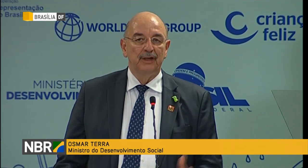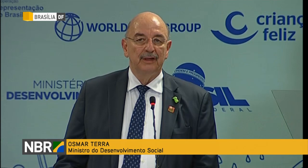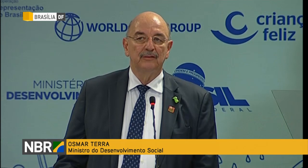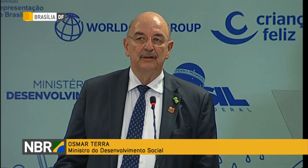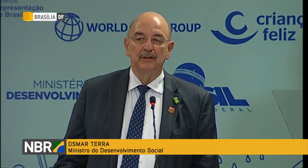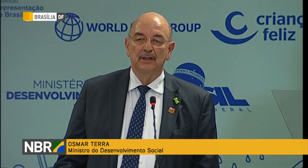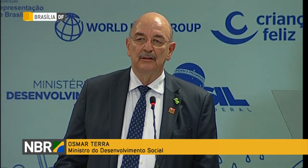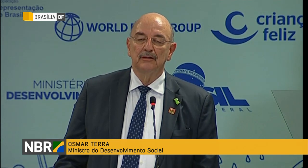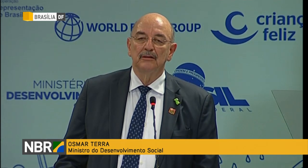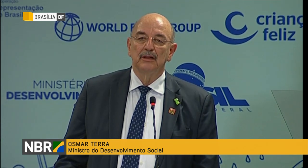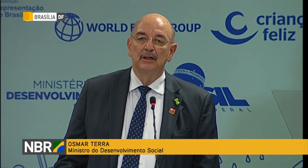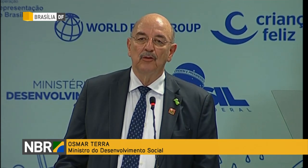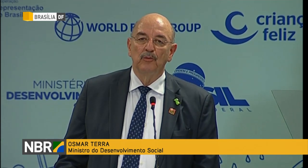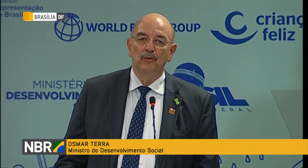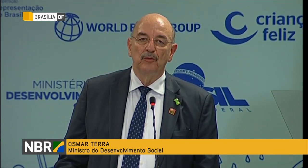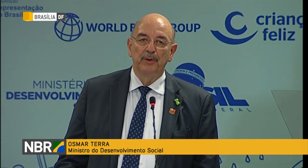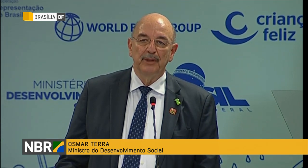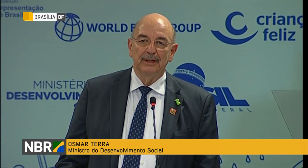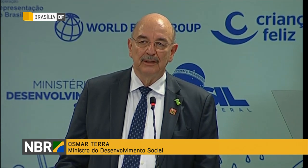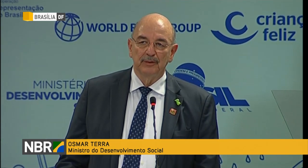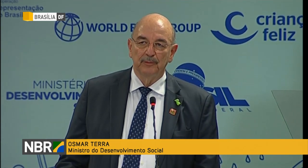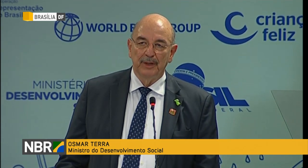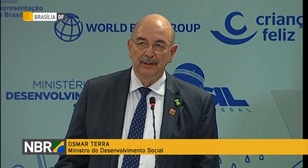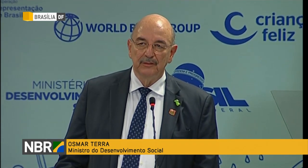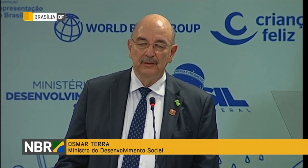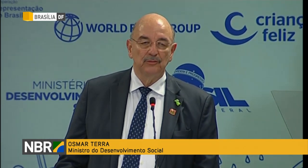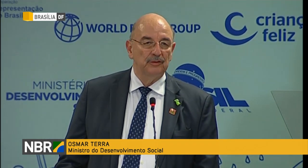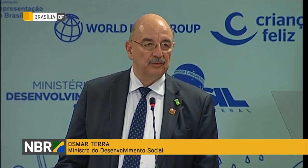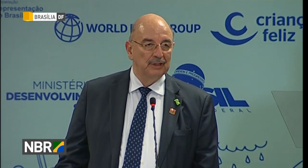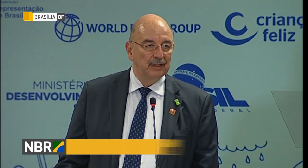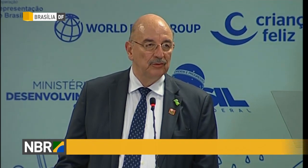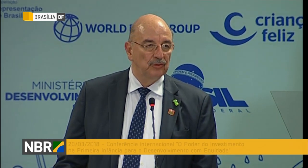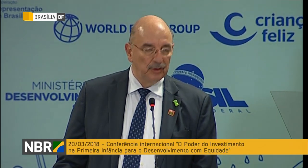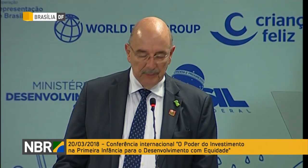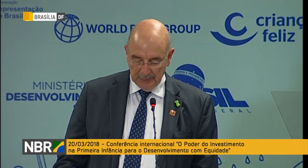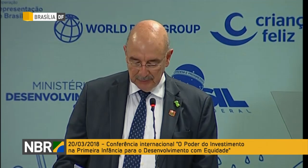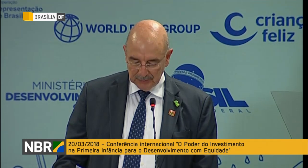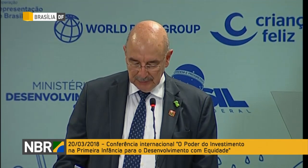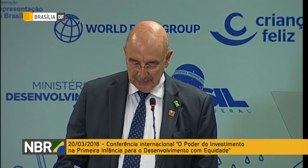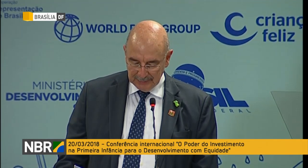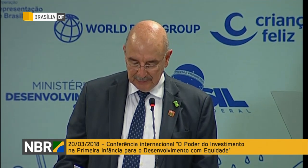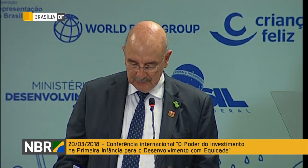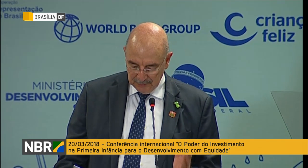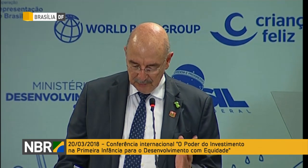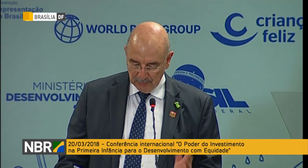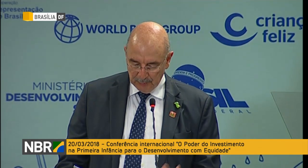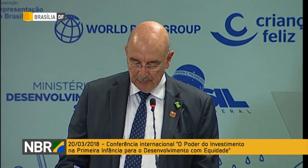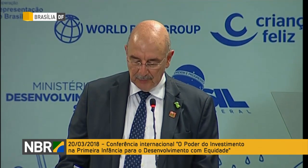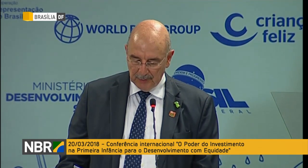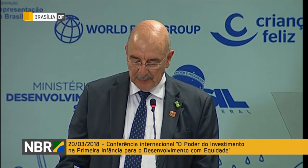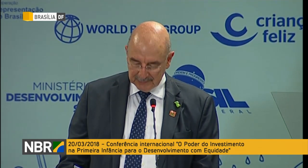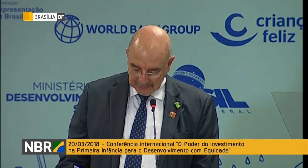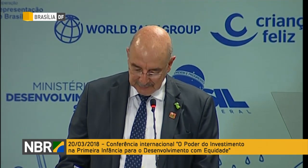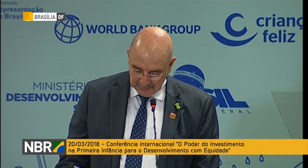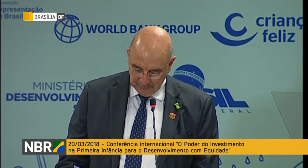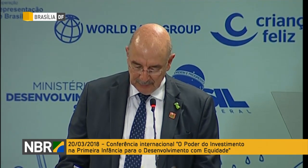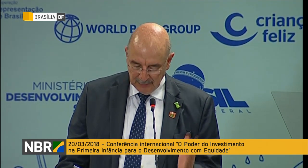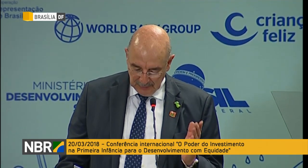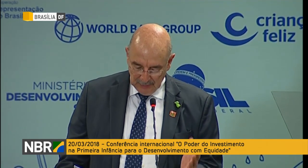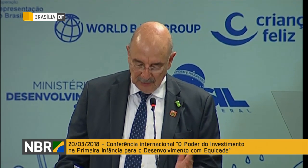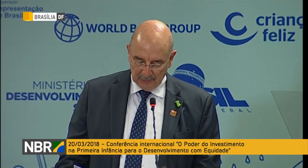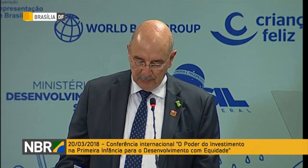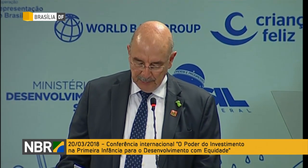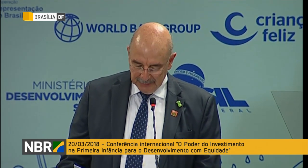sua influência, né, como primeira-dama do país, tem nos ajudado enormemente. Eu queria agradecer aqui de público a Marcela